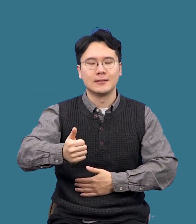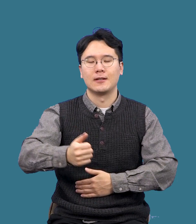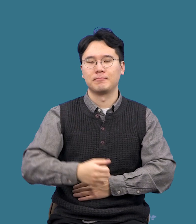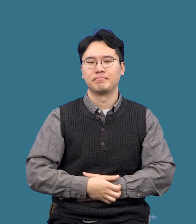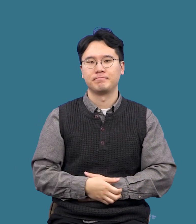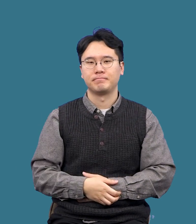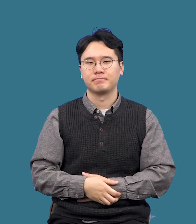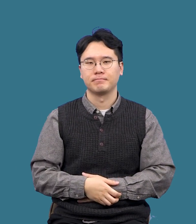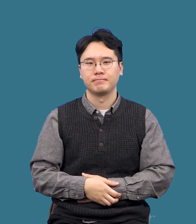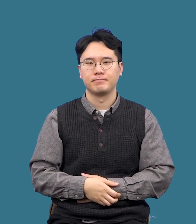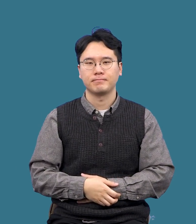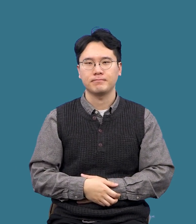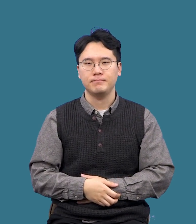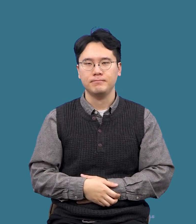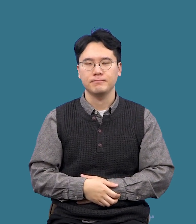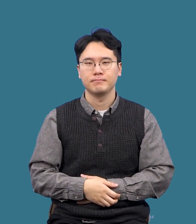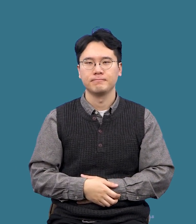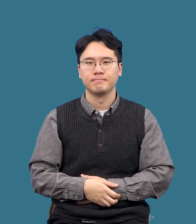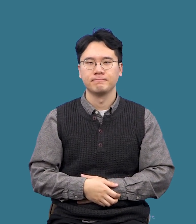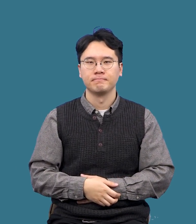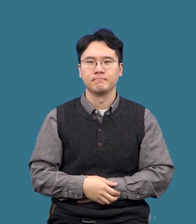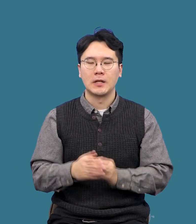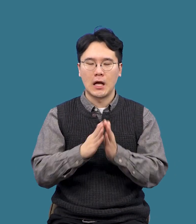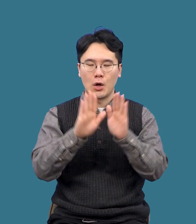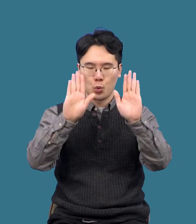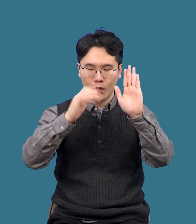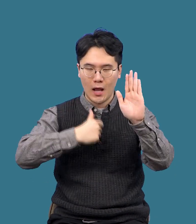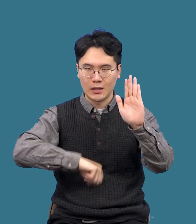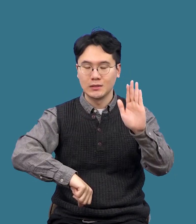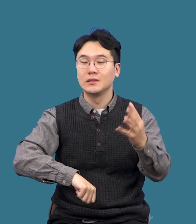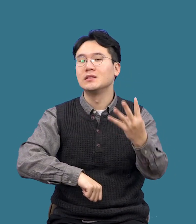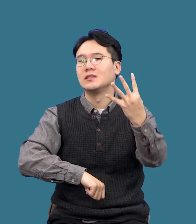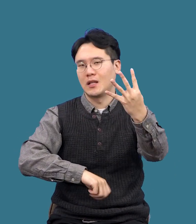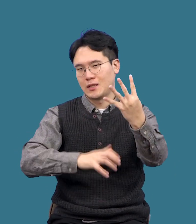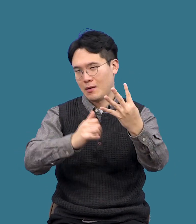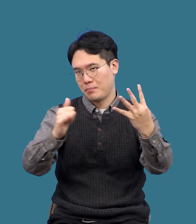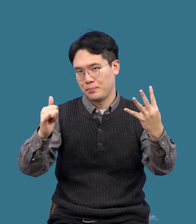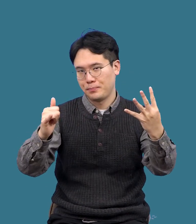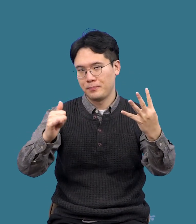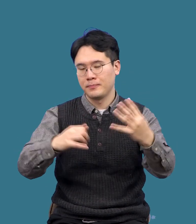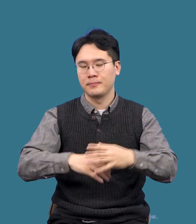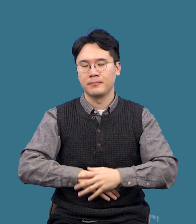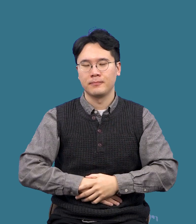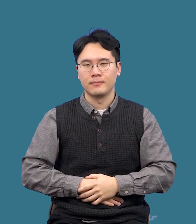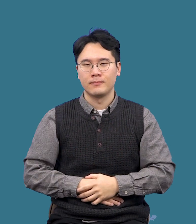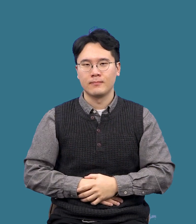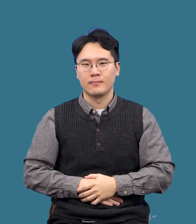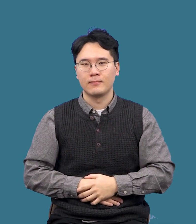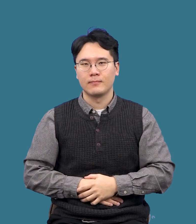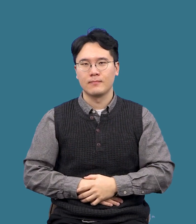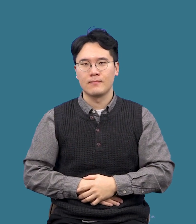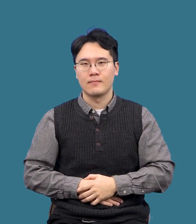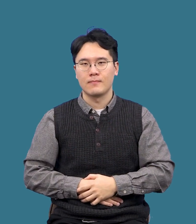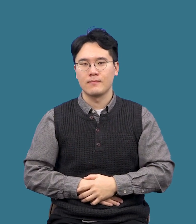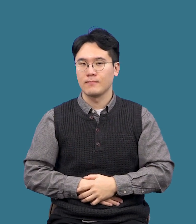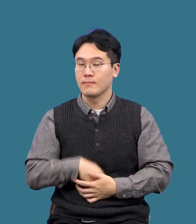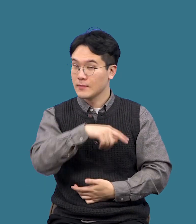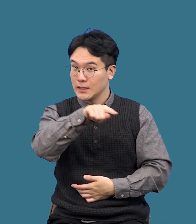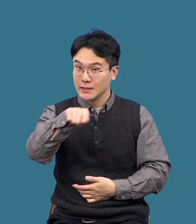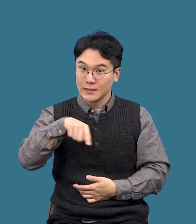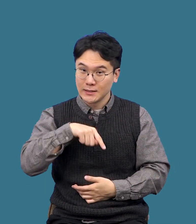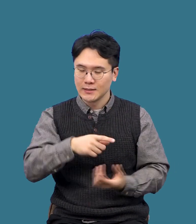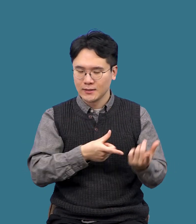제사장들이라. 자, 아론의 아들이 몇 명이에요? 4사람이 있었어요. 아론의 4자녀가 있었는데 그들은 다